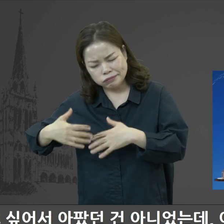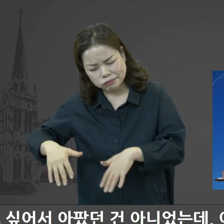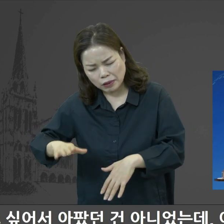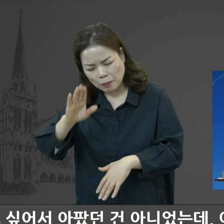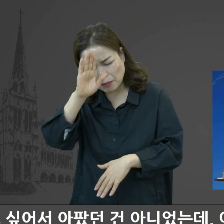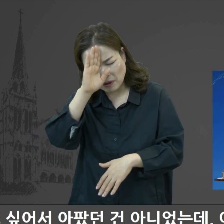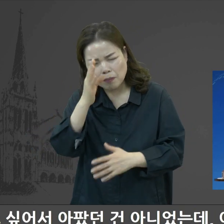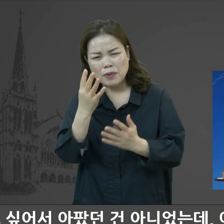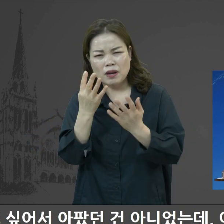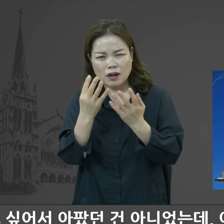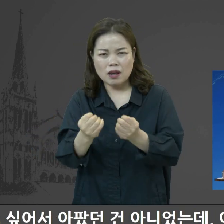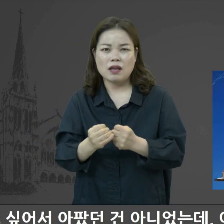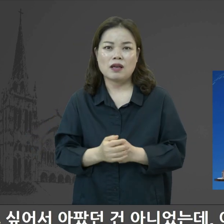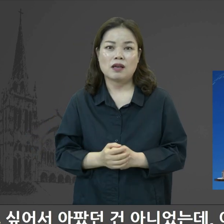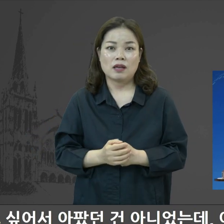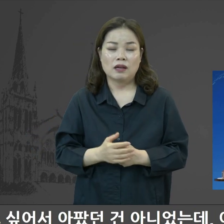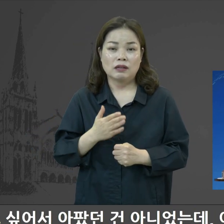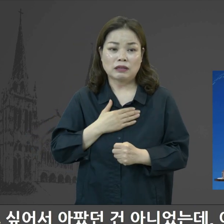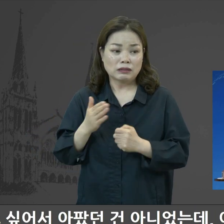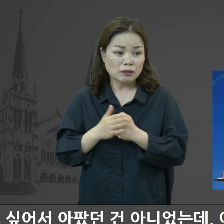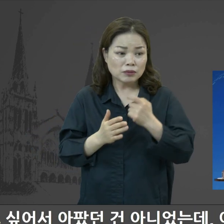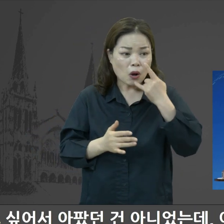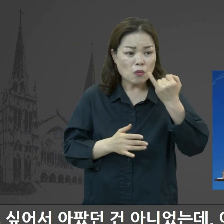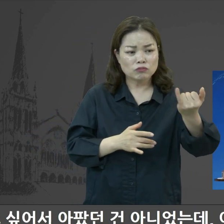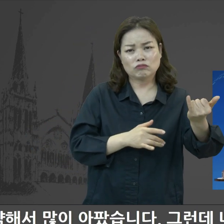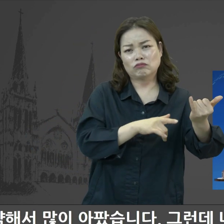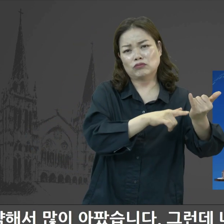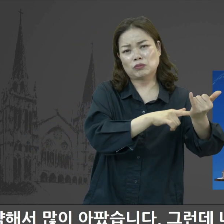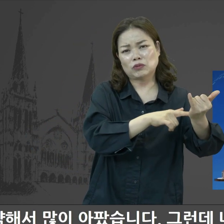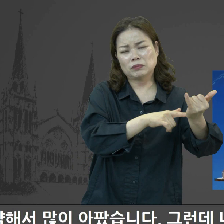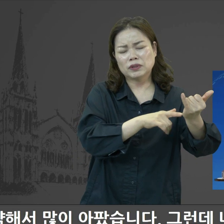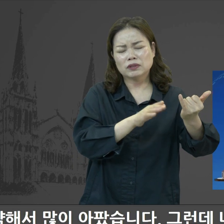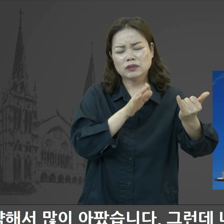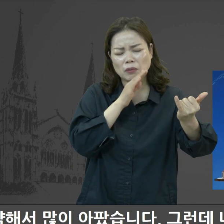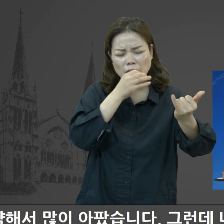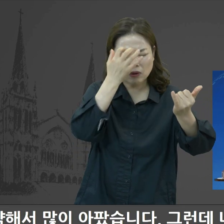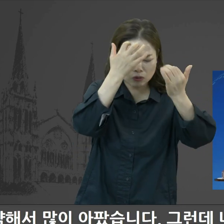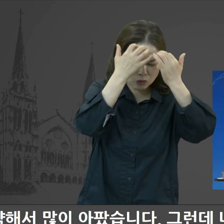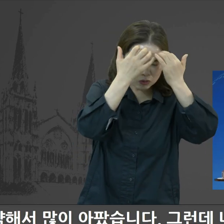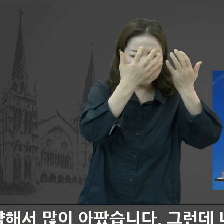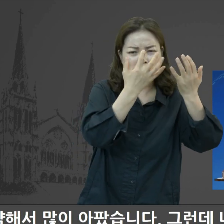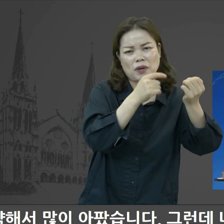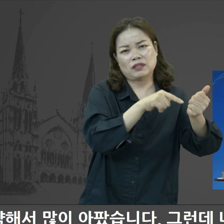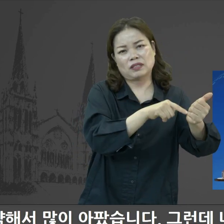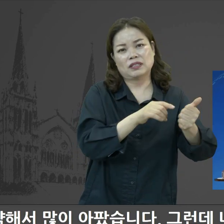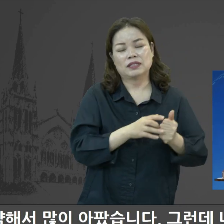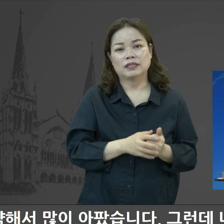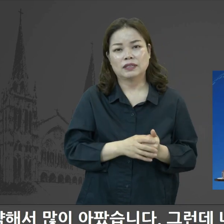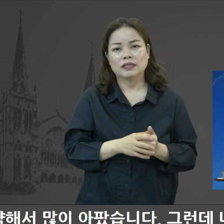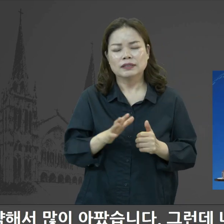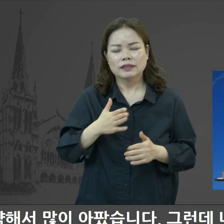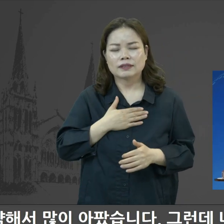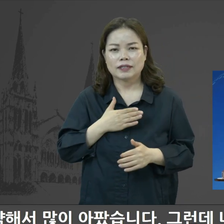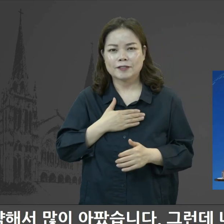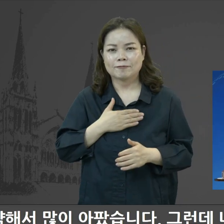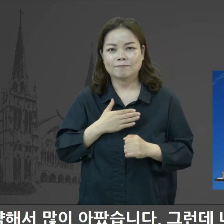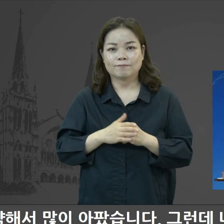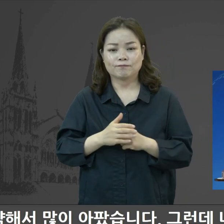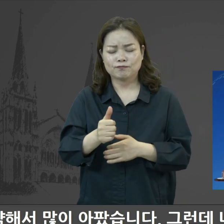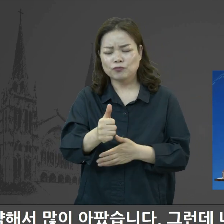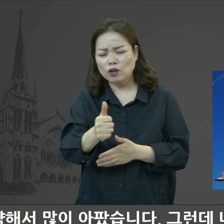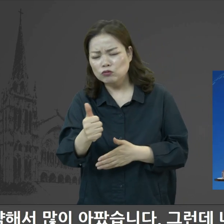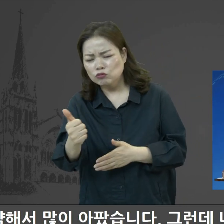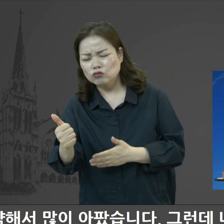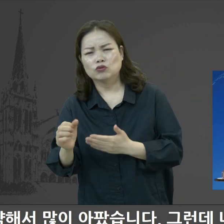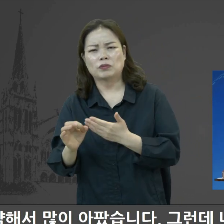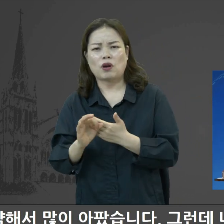많이 아팠습니다. 근데 나 때문에 우리 엄마 우리 아버지가 정말 마음고생 많이 했는데 이제 제가 곧